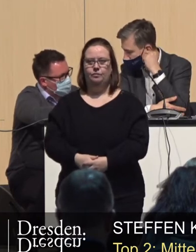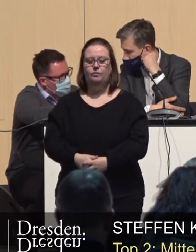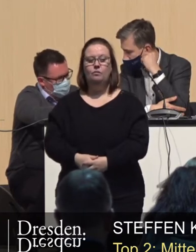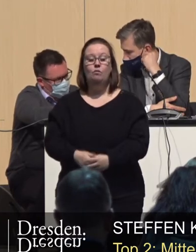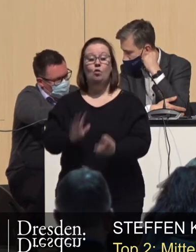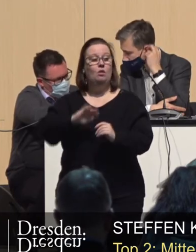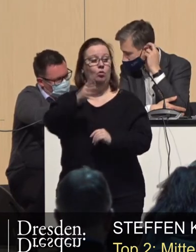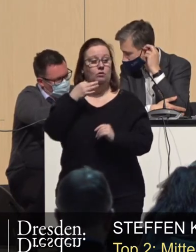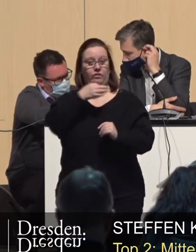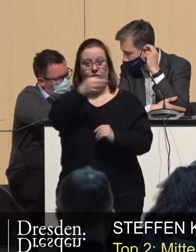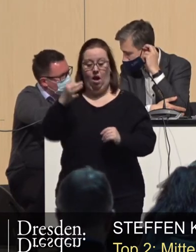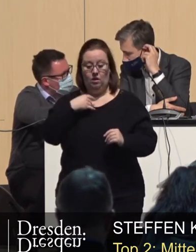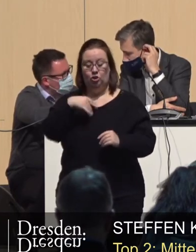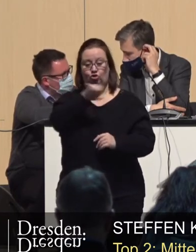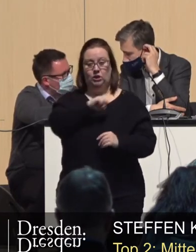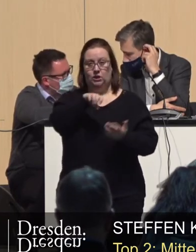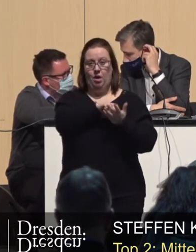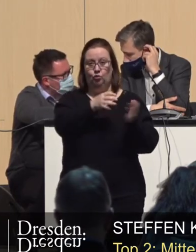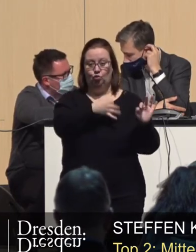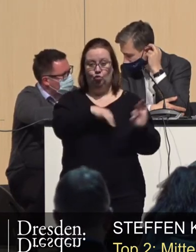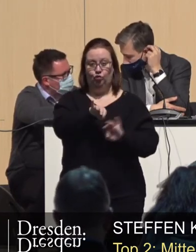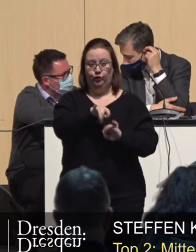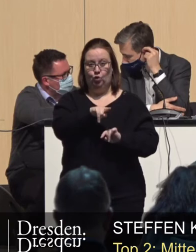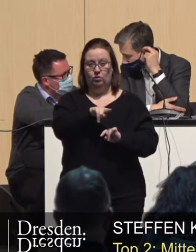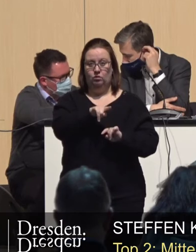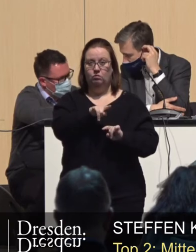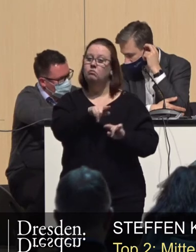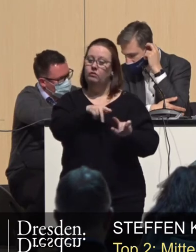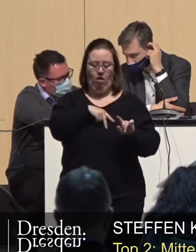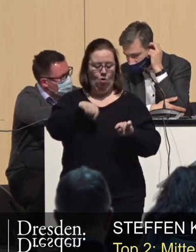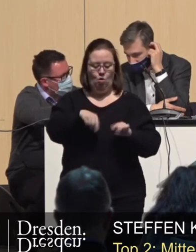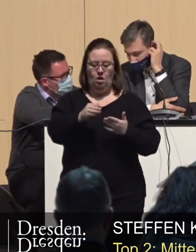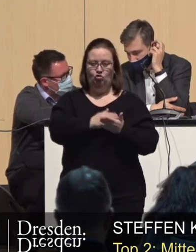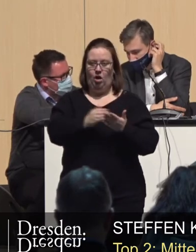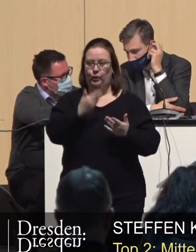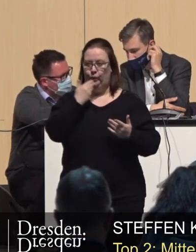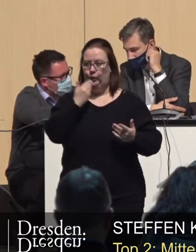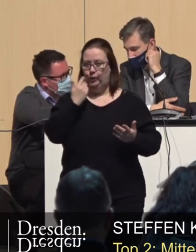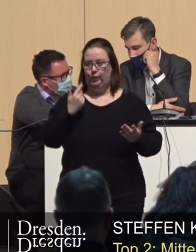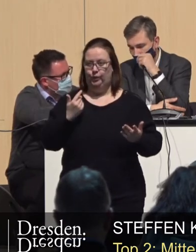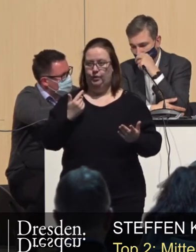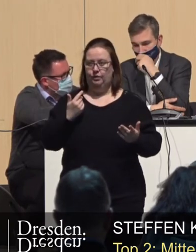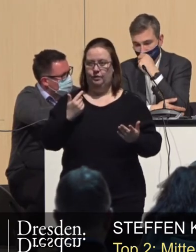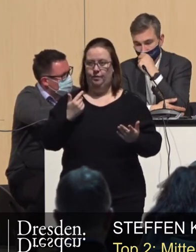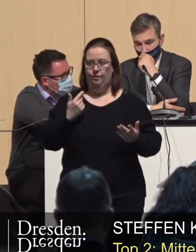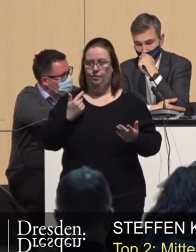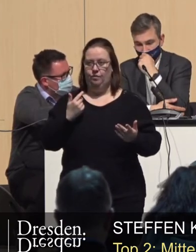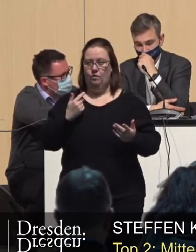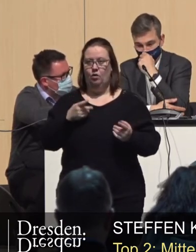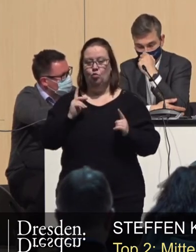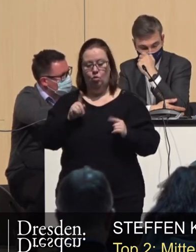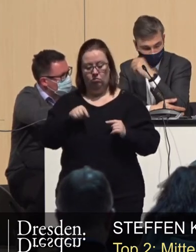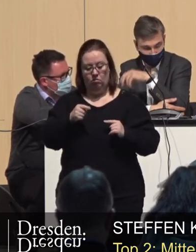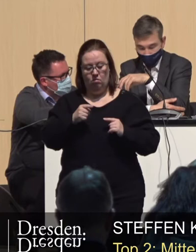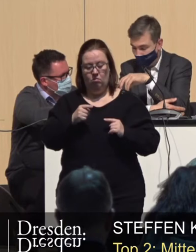Und die Frage, ob der Striezelmarkt stattfindet, die wird in der Tat heute noch nicht beantwortet, sondern die wird